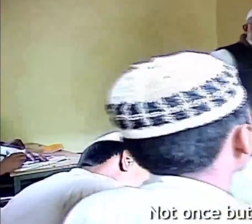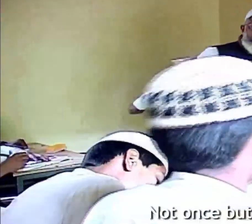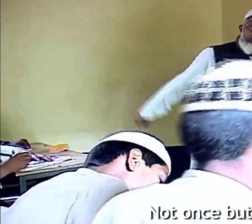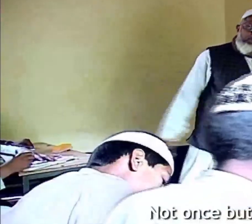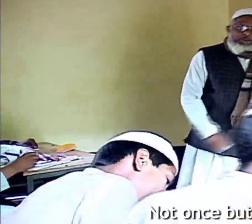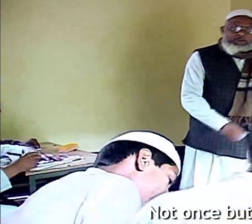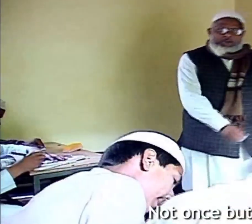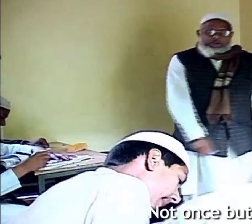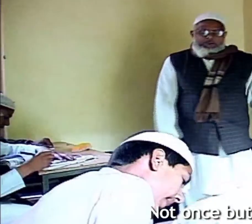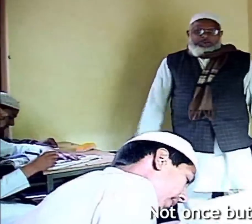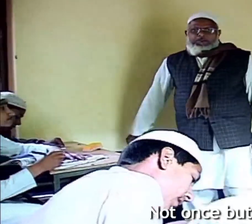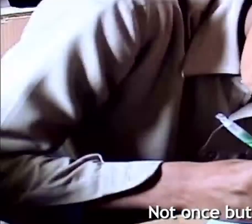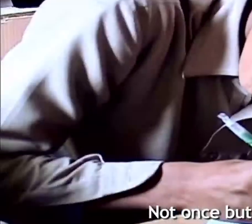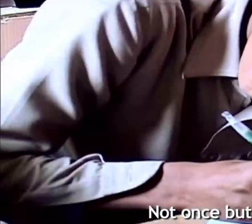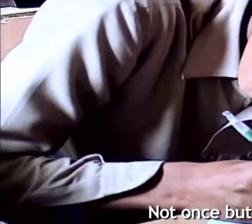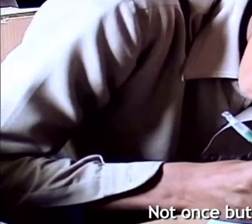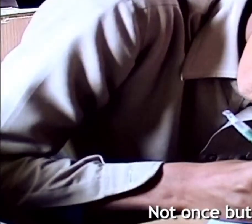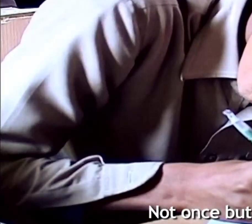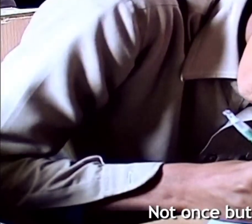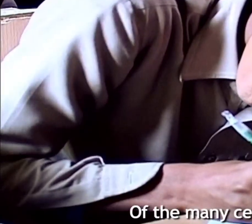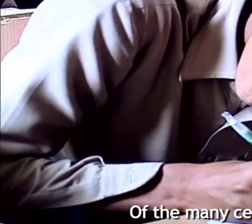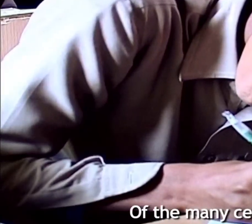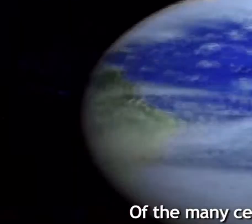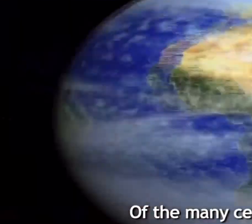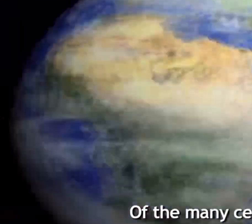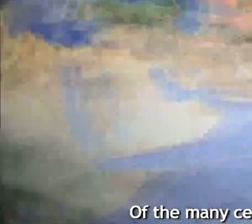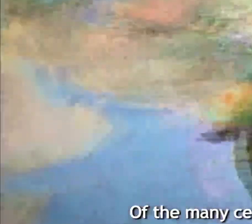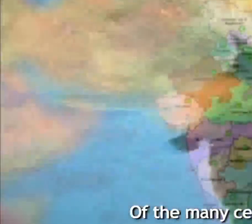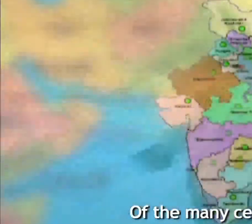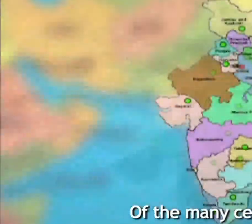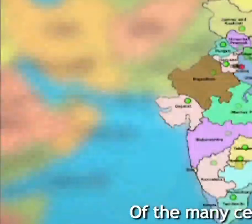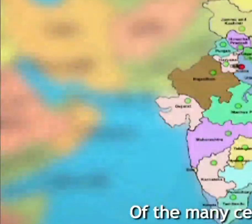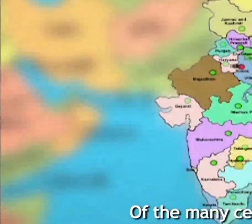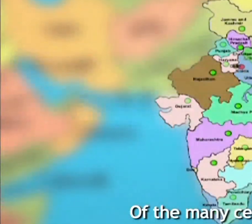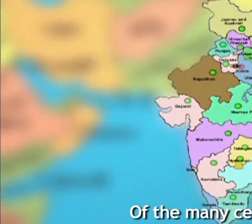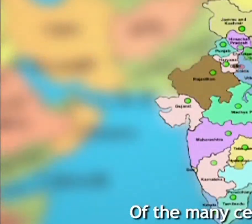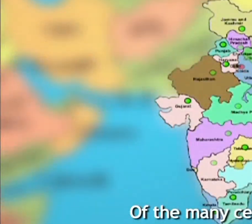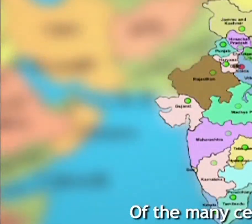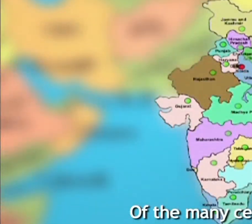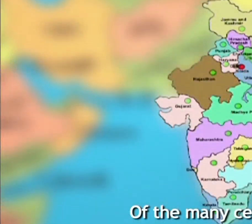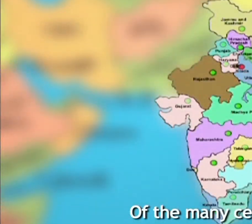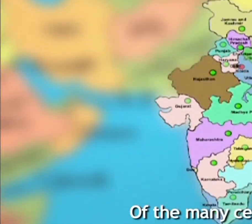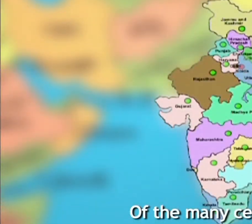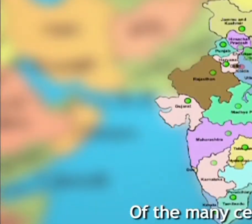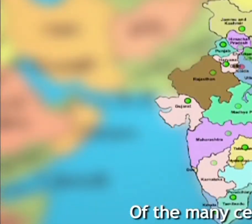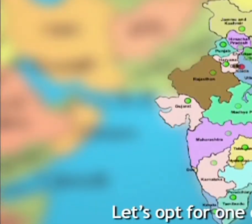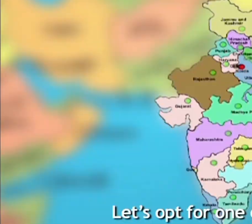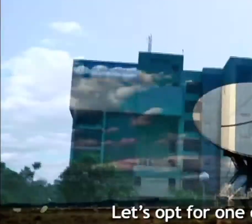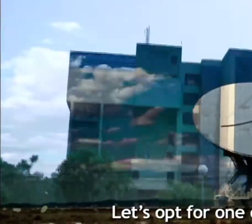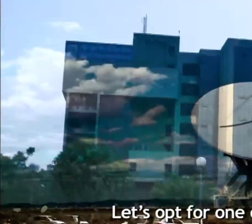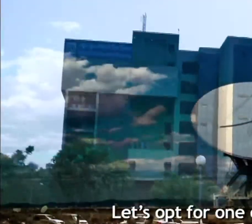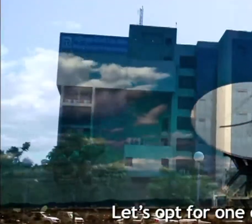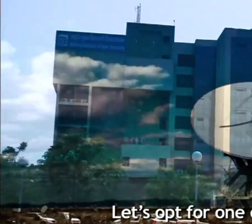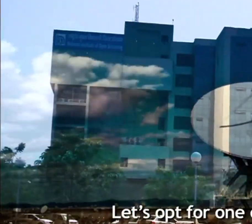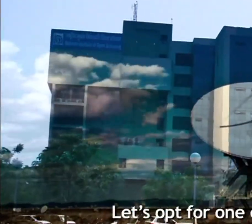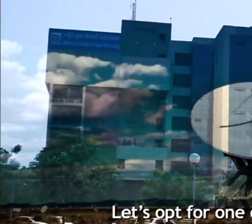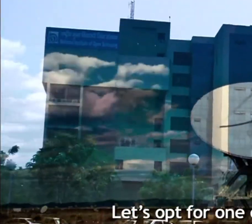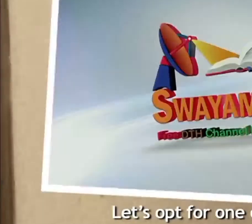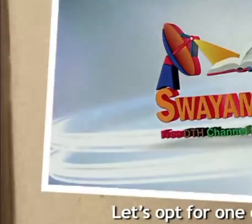मिलता फिर दुनिया में इसके केंद्र बात कोई